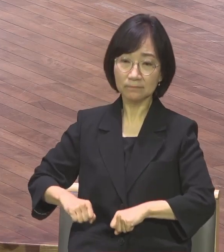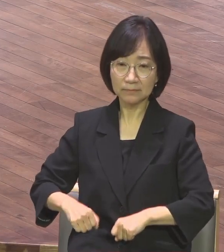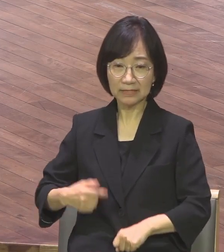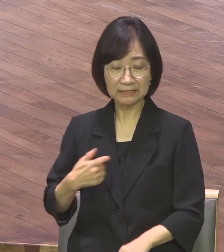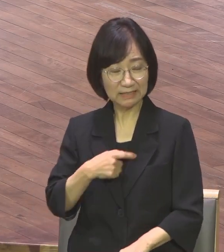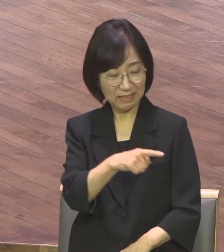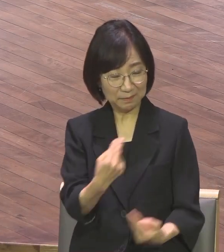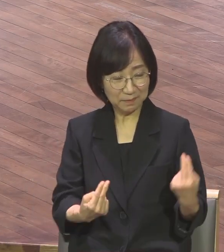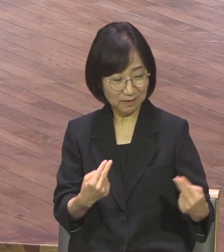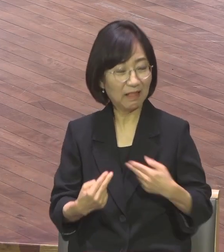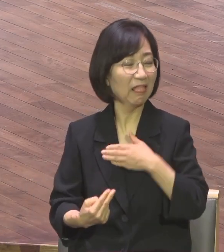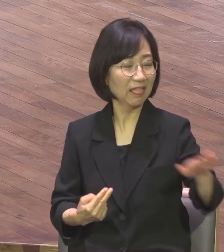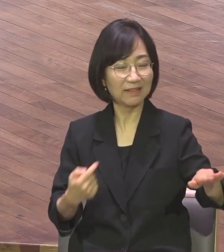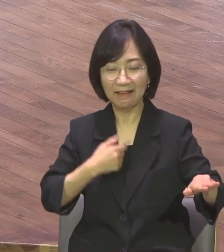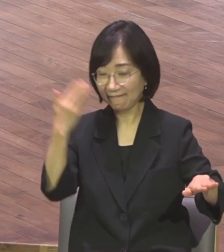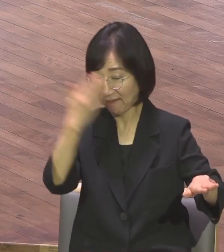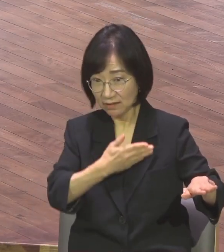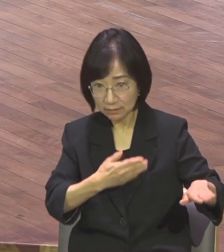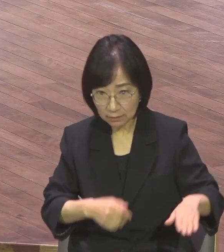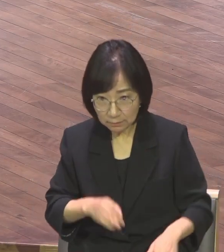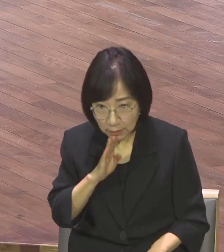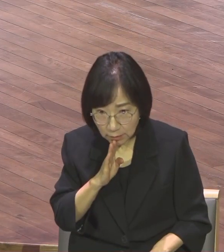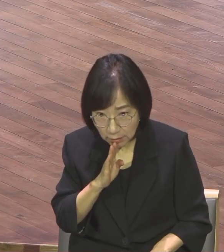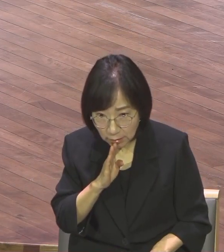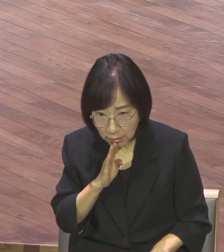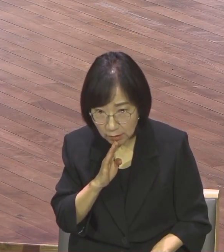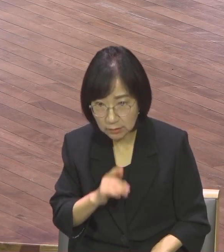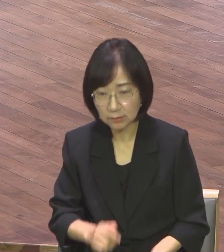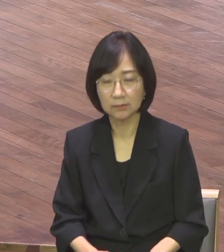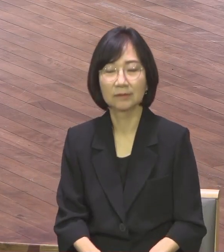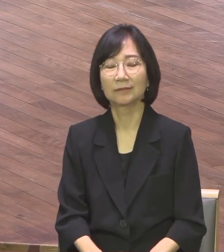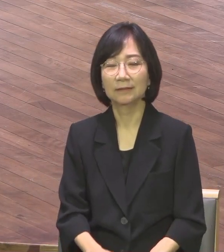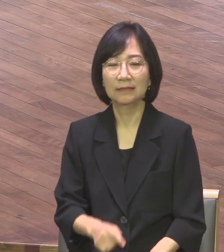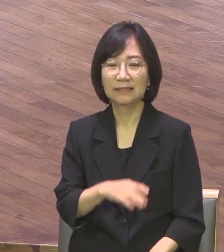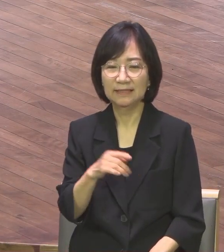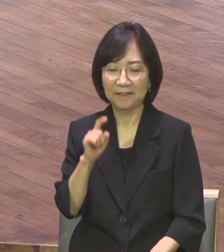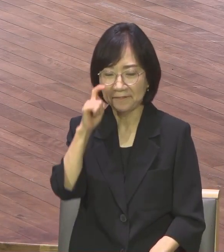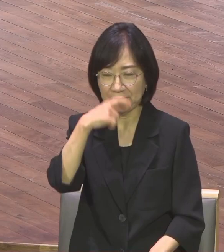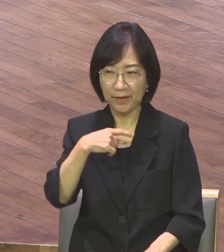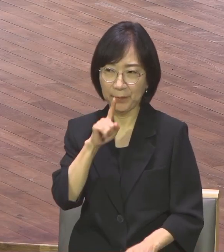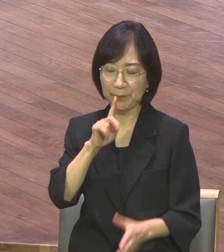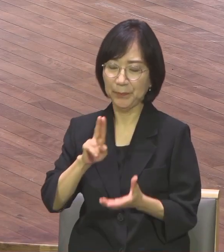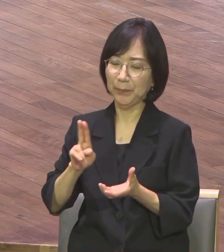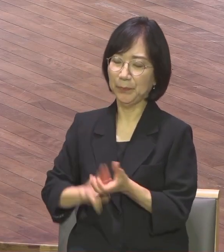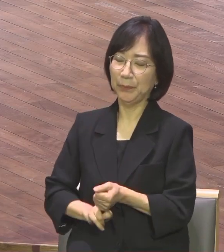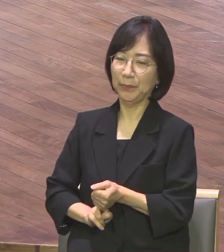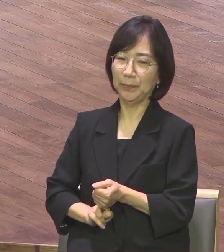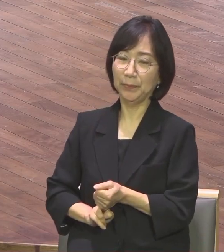깨끗해. 난 평가하는 것입니다. 지껏 다 숨겨놓고.